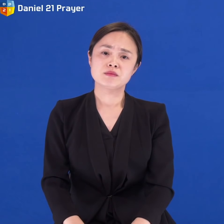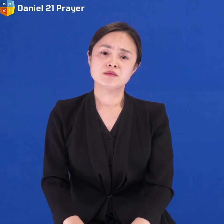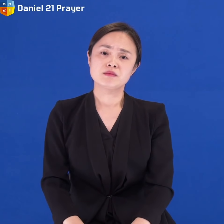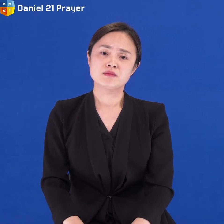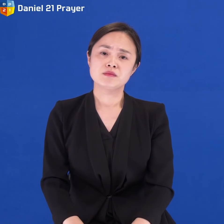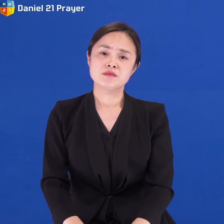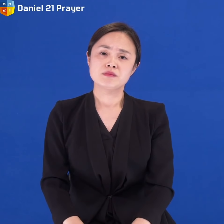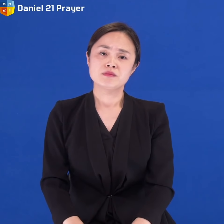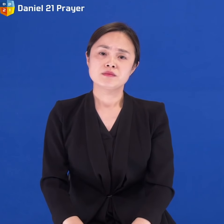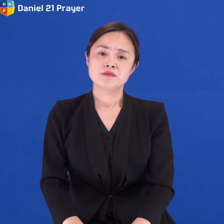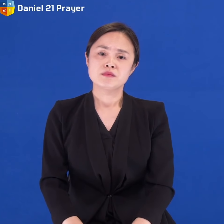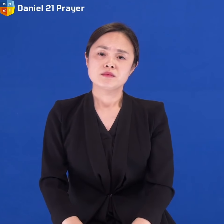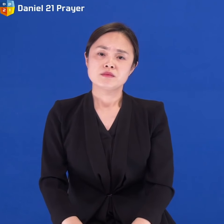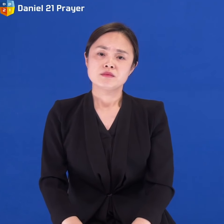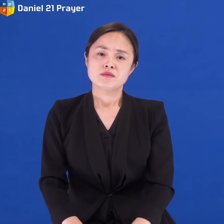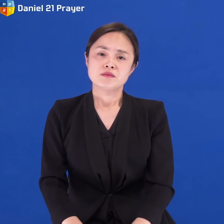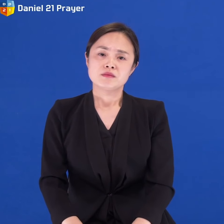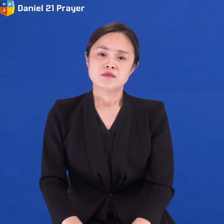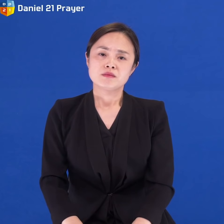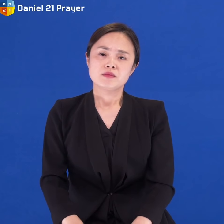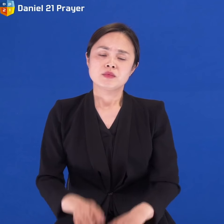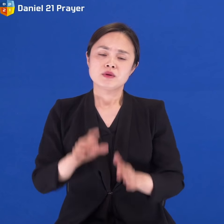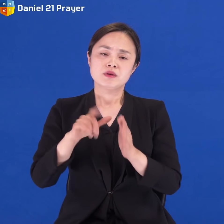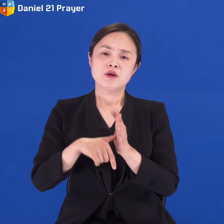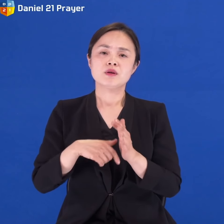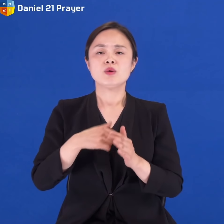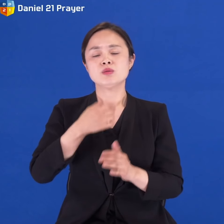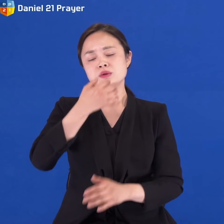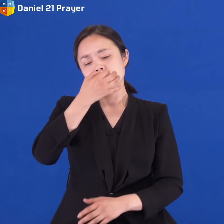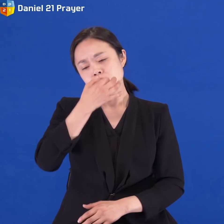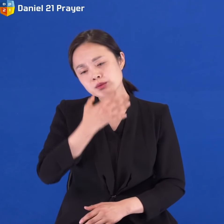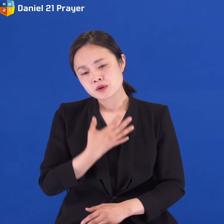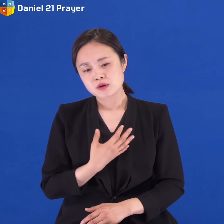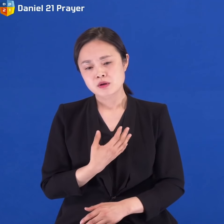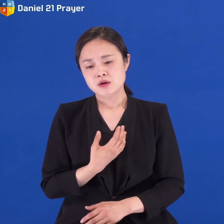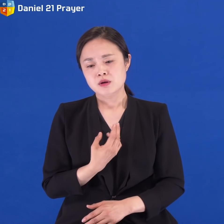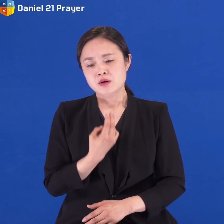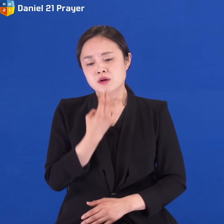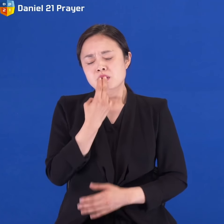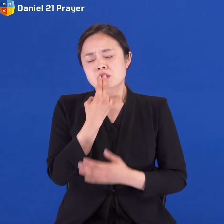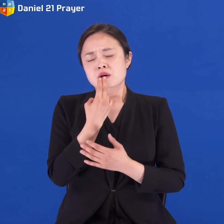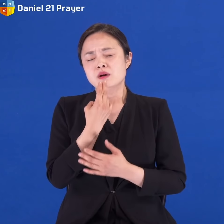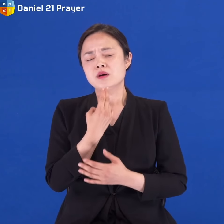마시듯이 숨을 겨우 쉬고 있었습니다.